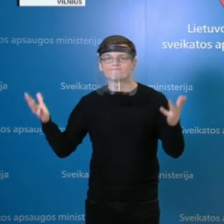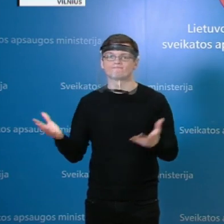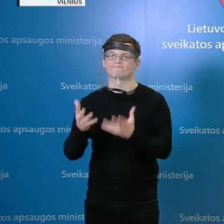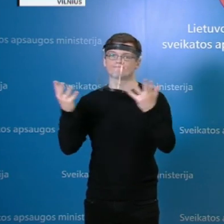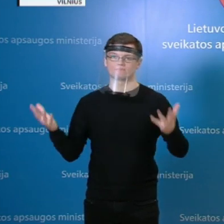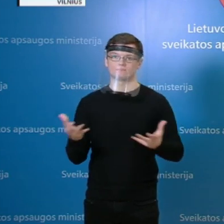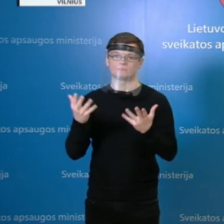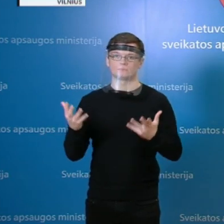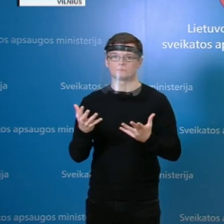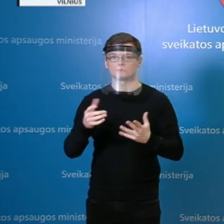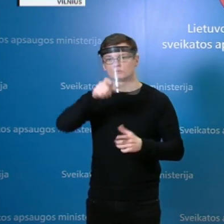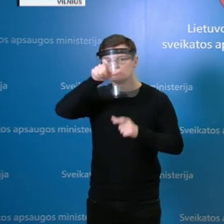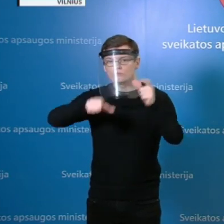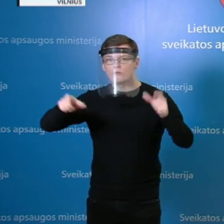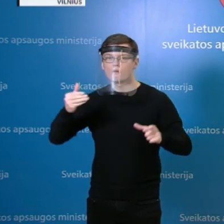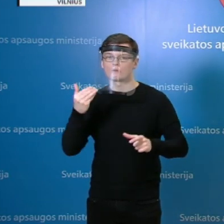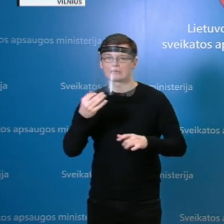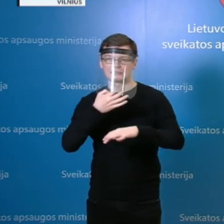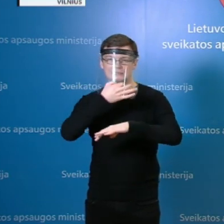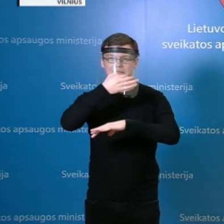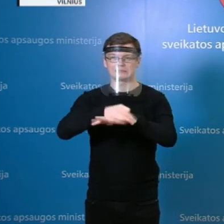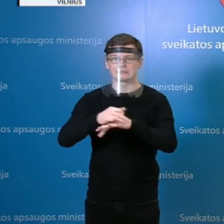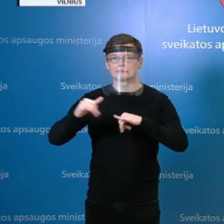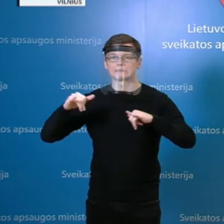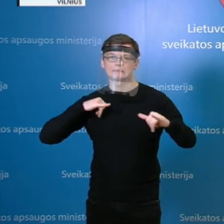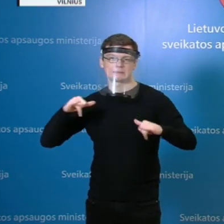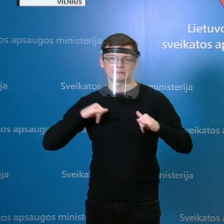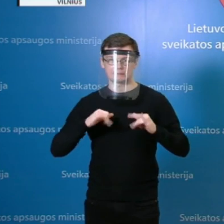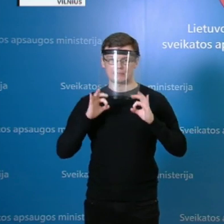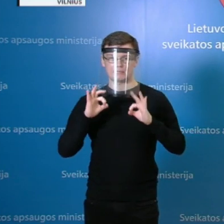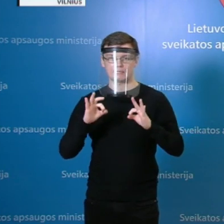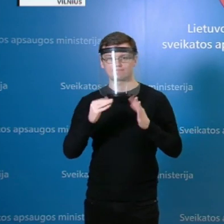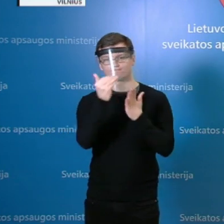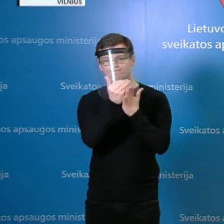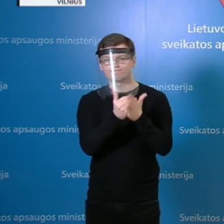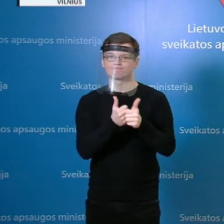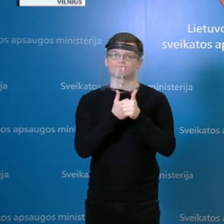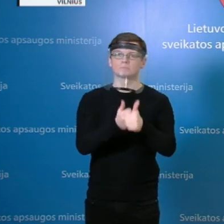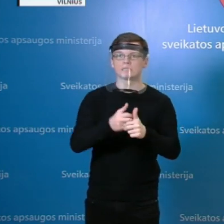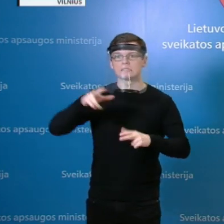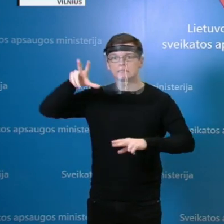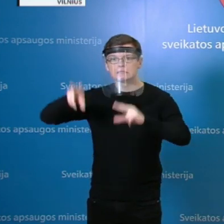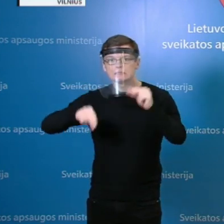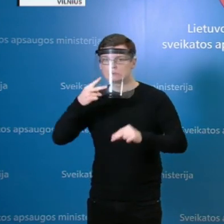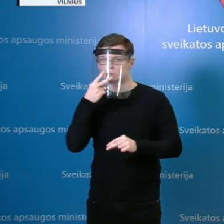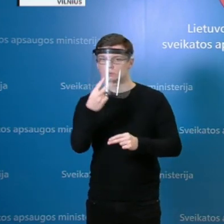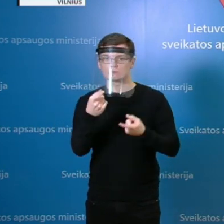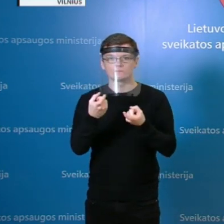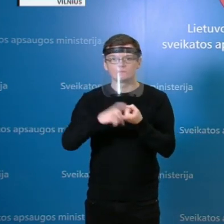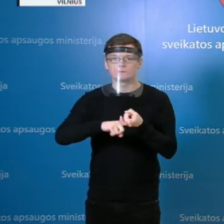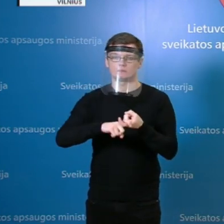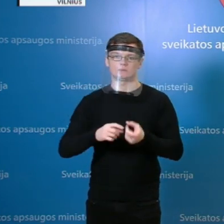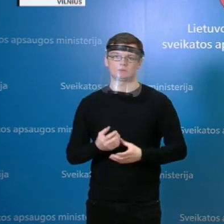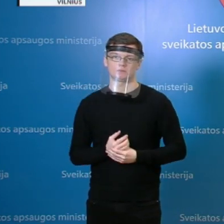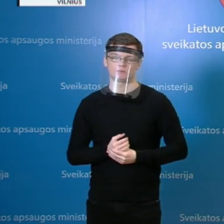pačius keleivius labai atsakingai elgtis ir tikrai pasverti rizikas, žinant,